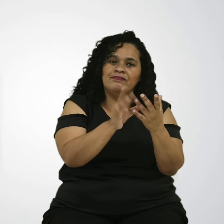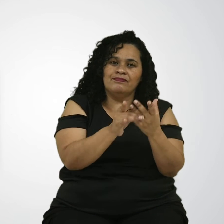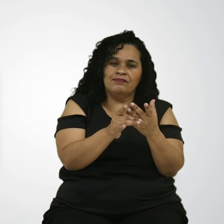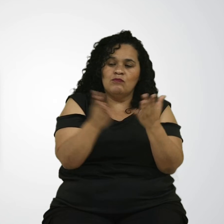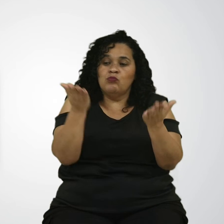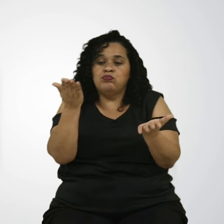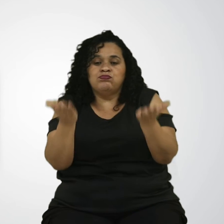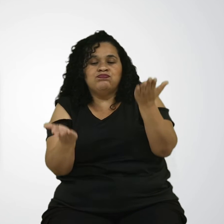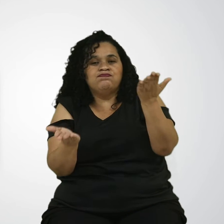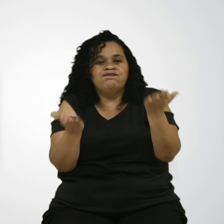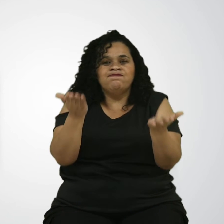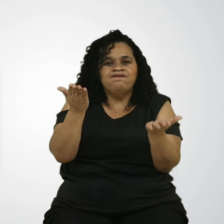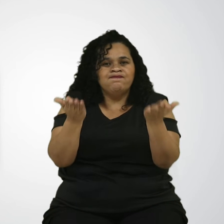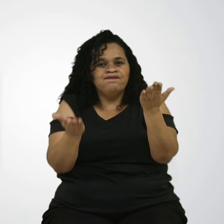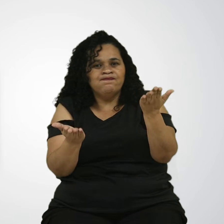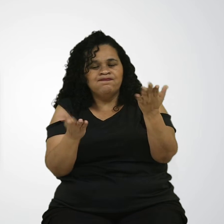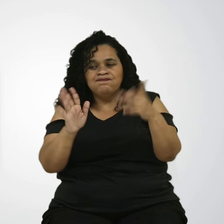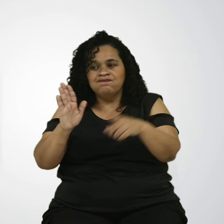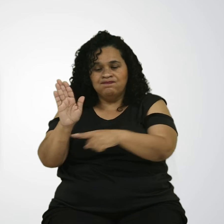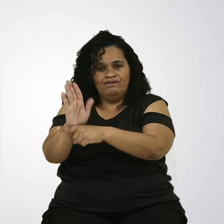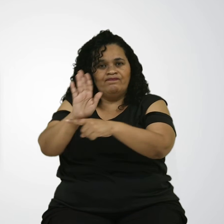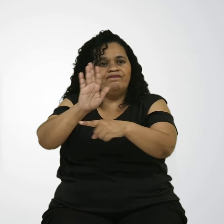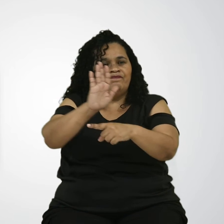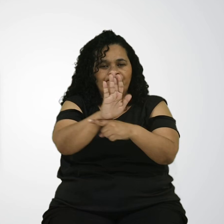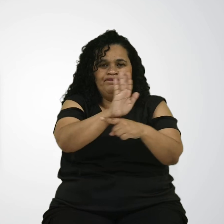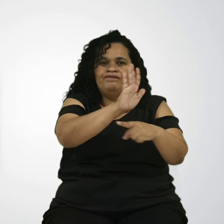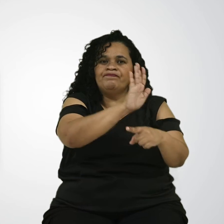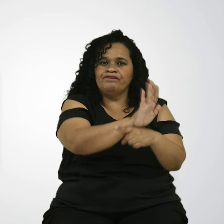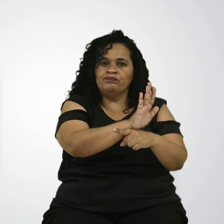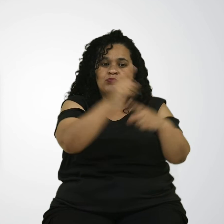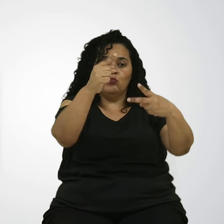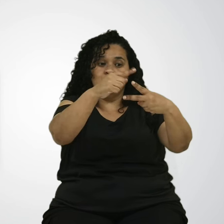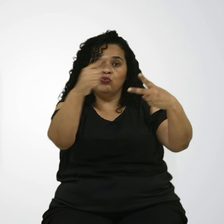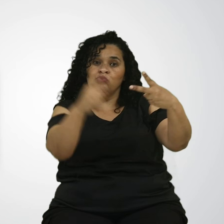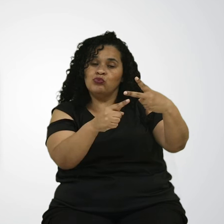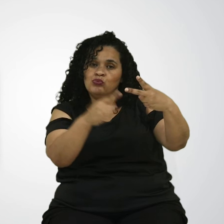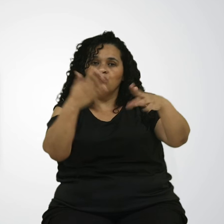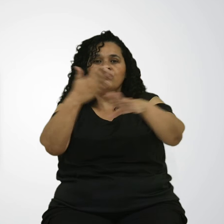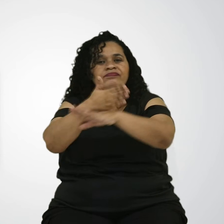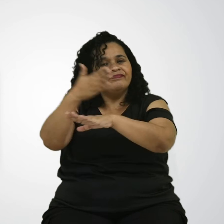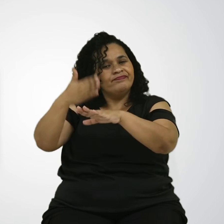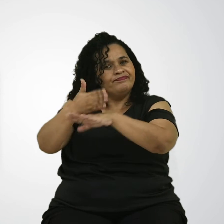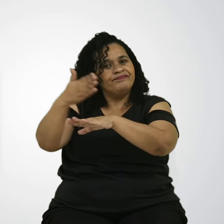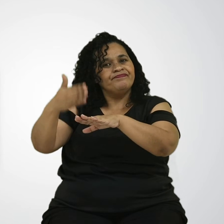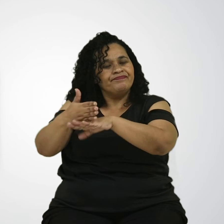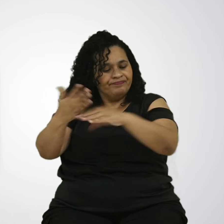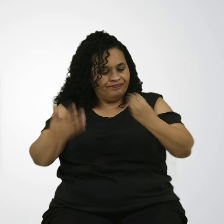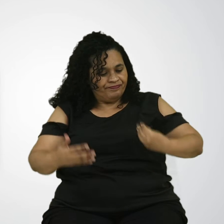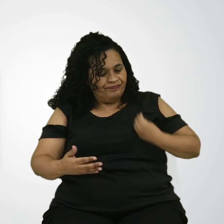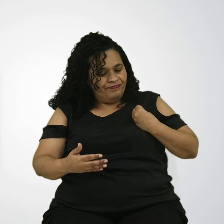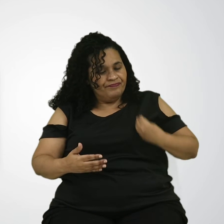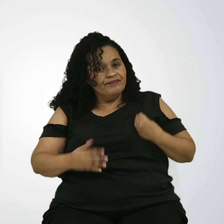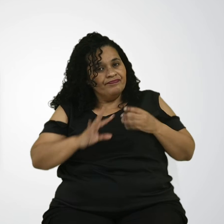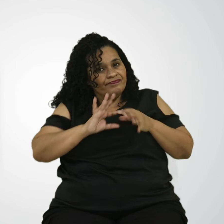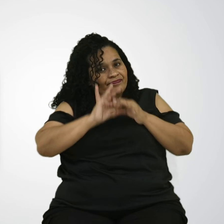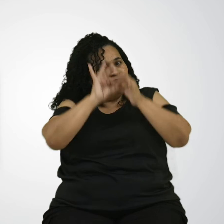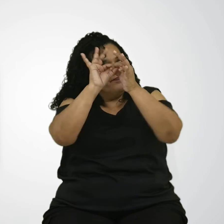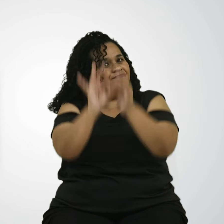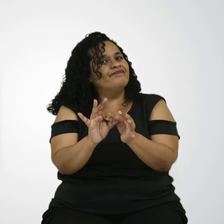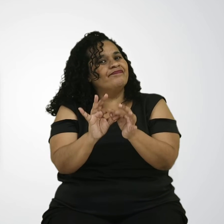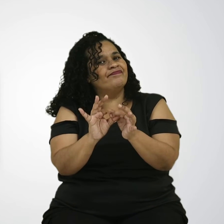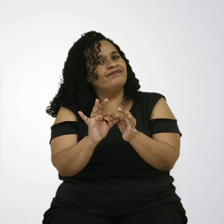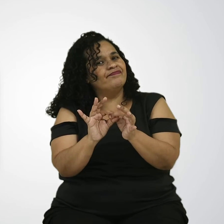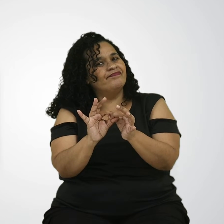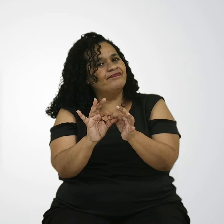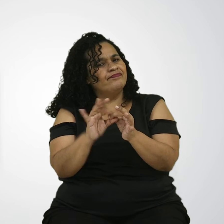equilibrada, uma vida de cooperação, uma vida onde os dois participam da vida juntos, né? Então, isso